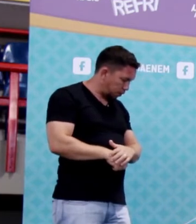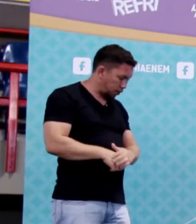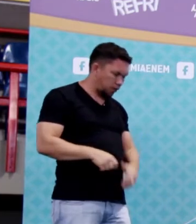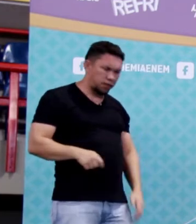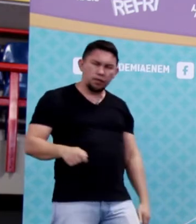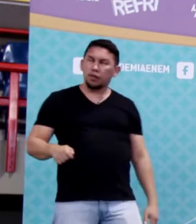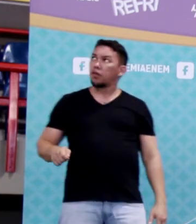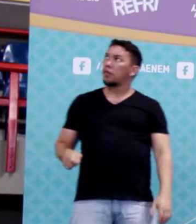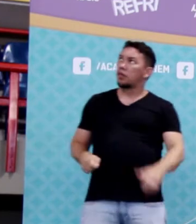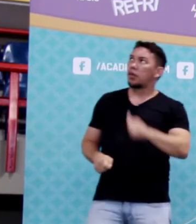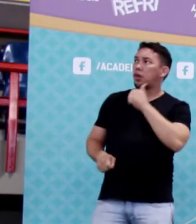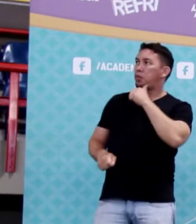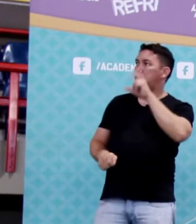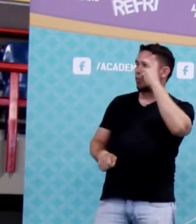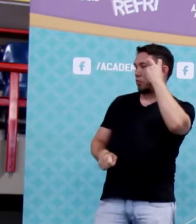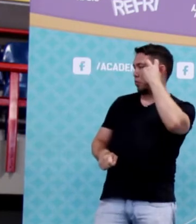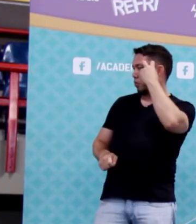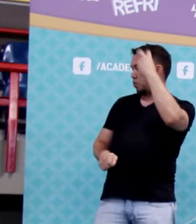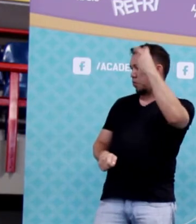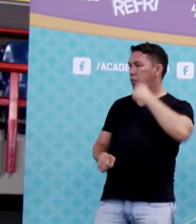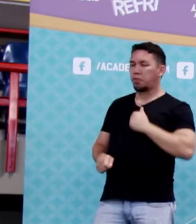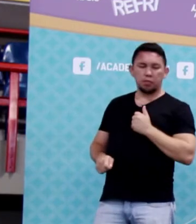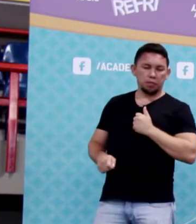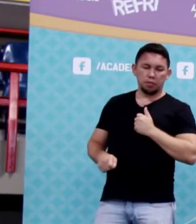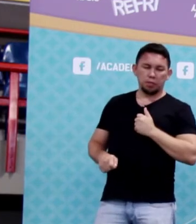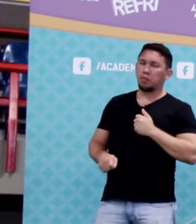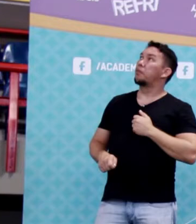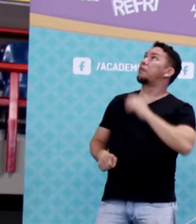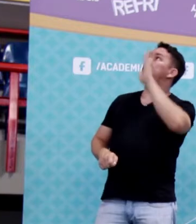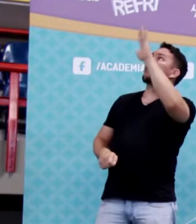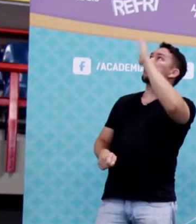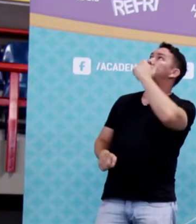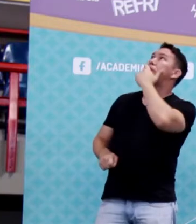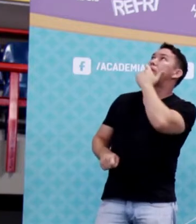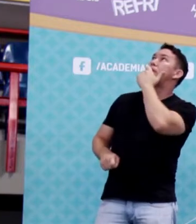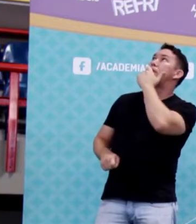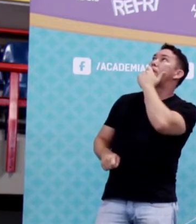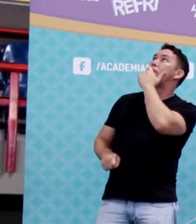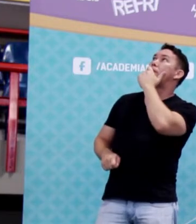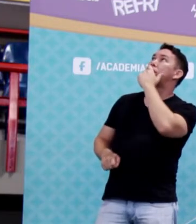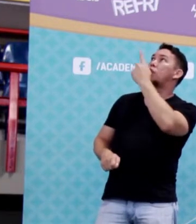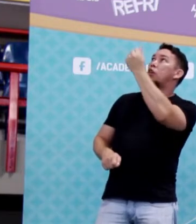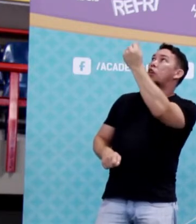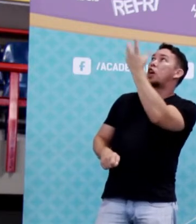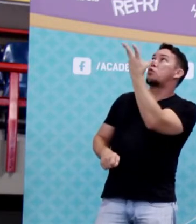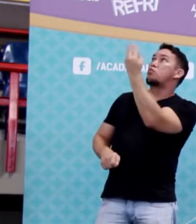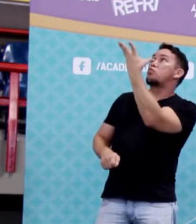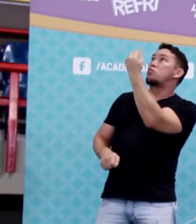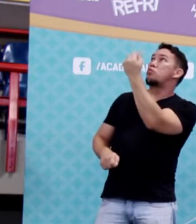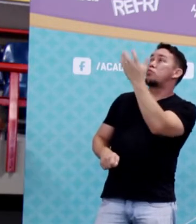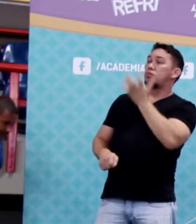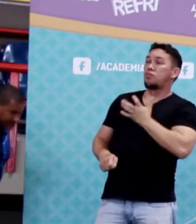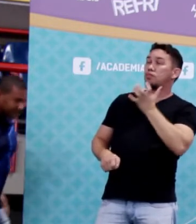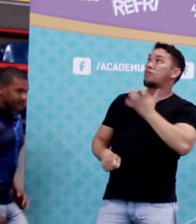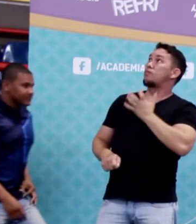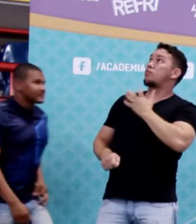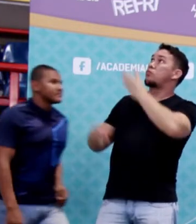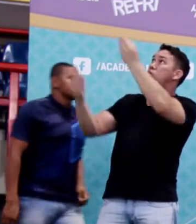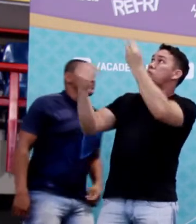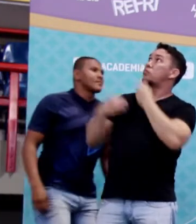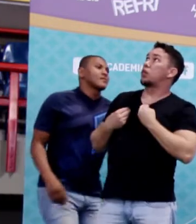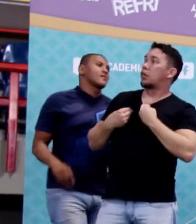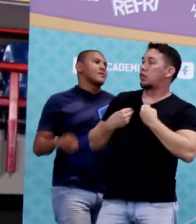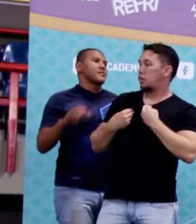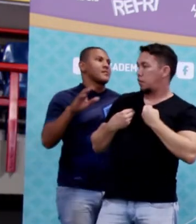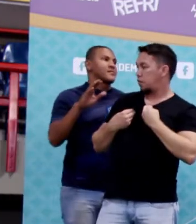mulher é inteligente, né? Ela pegou, olhou para o gênio e disse assim, rapaz, eu quero muito dinheiro. Todo o dinheiro que você puder me